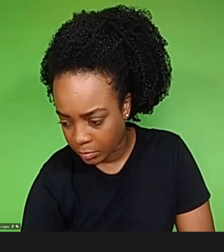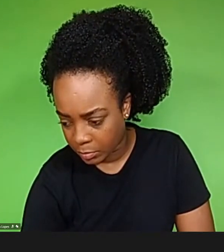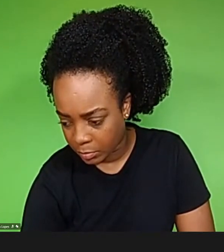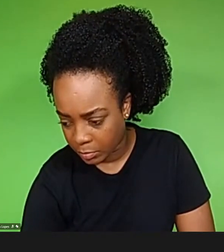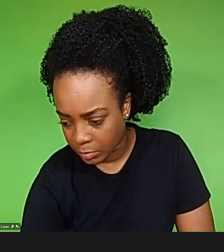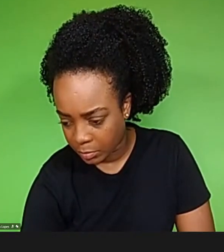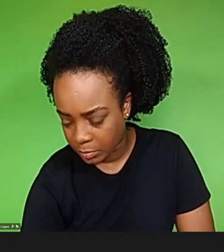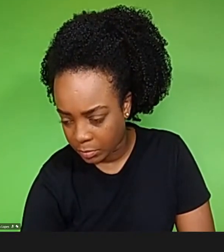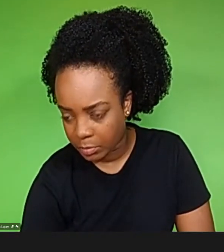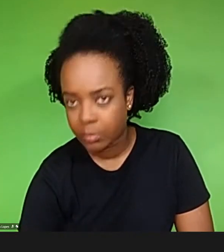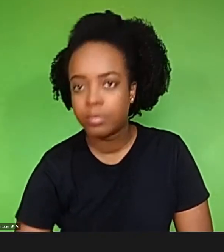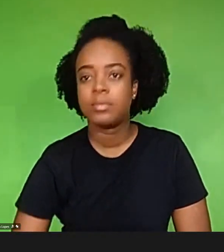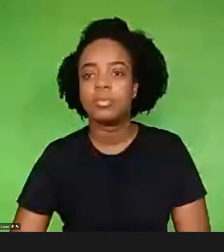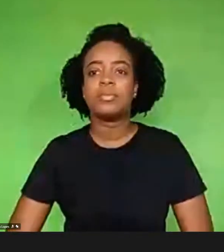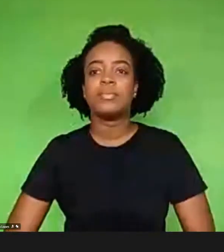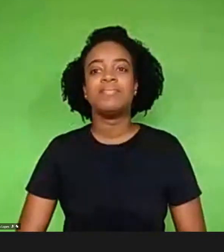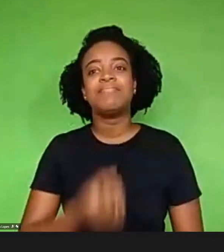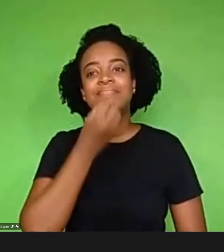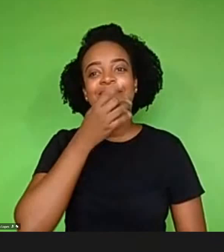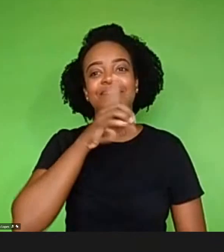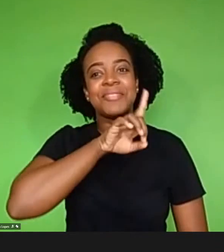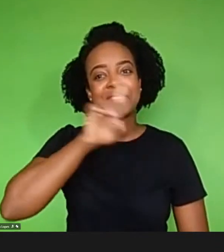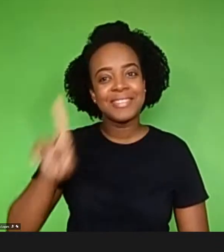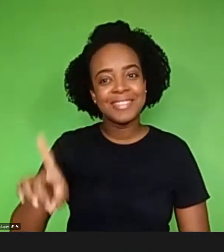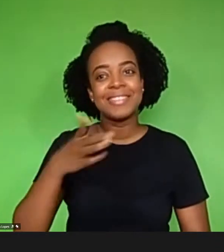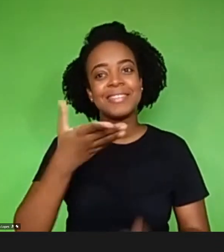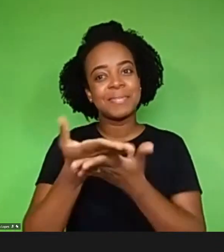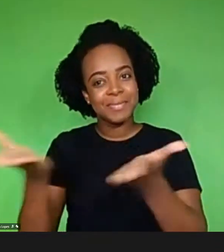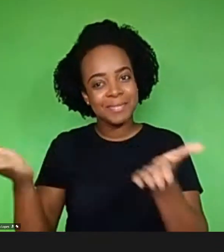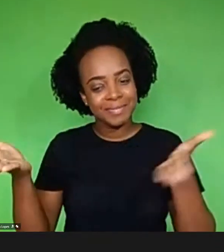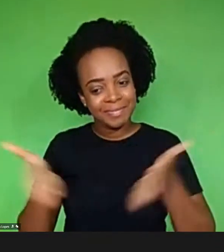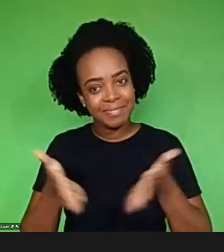Bom dia aos que estão entrando.